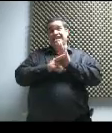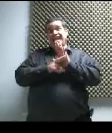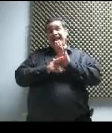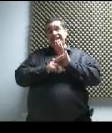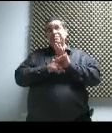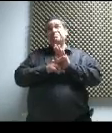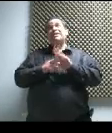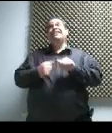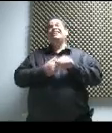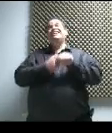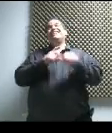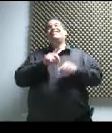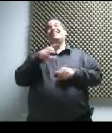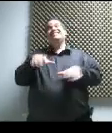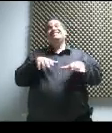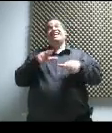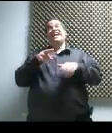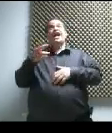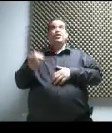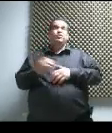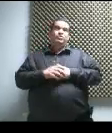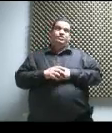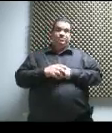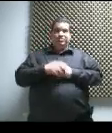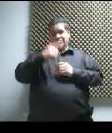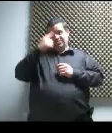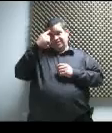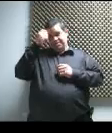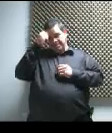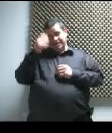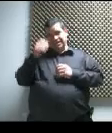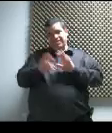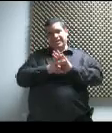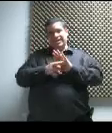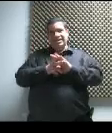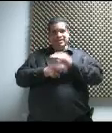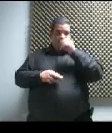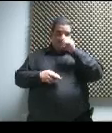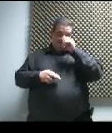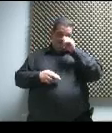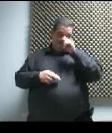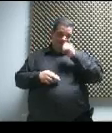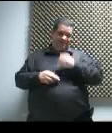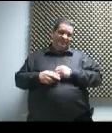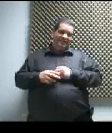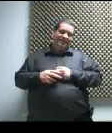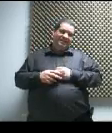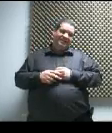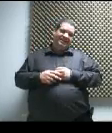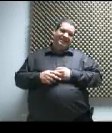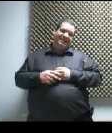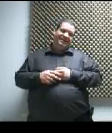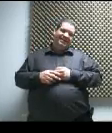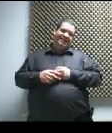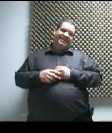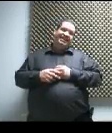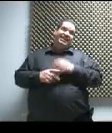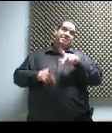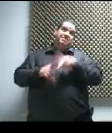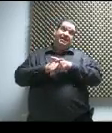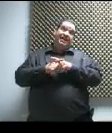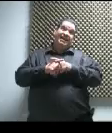alarma al día para el ShakeOut, ¿verdad? Pueden poner un Reminder o la alarma. Exacto. Que funciona. Y lo pongamos en la parte que un terremoto. Oh, viste. Que